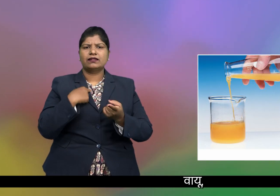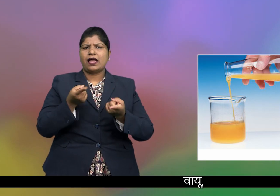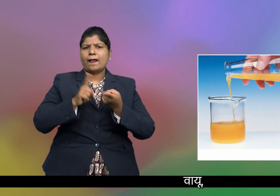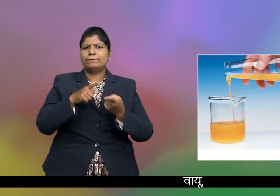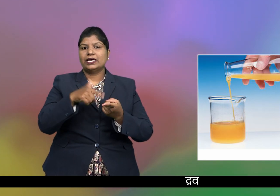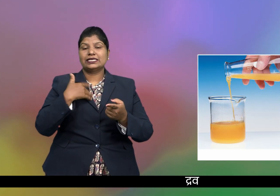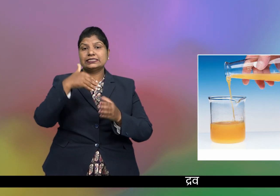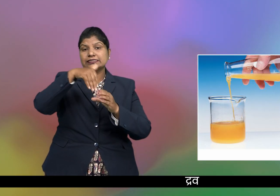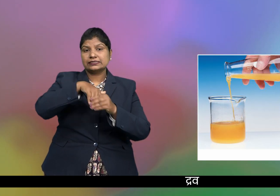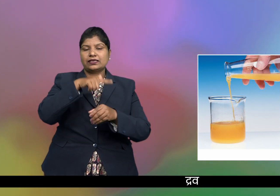द्रव